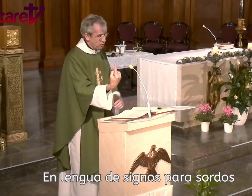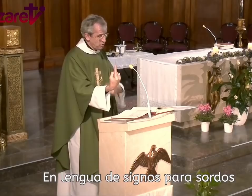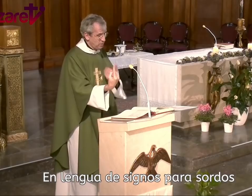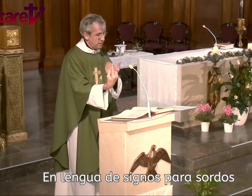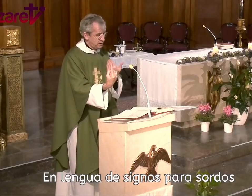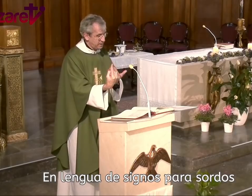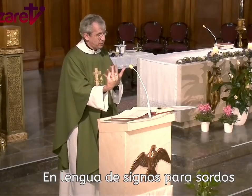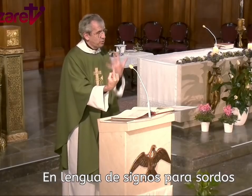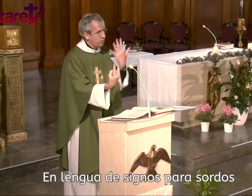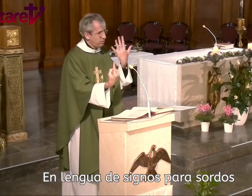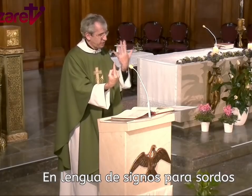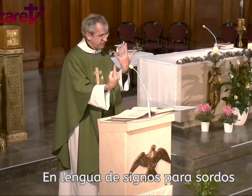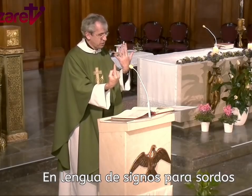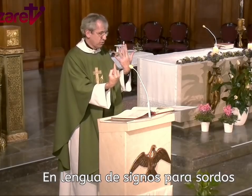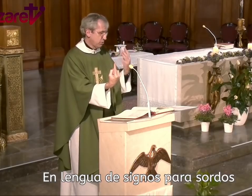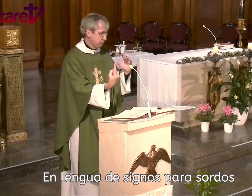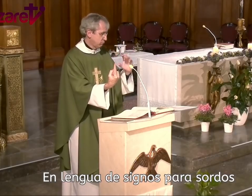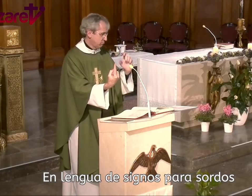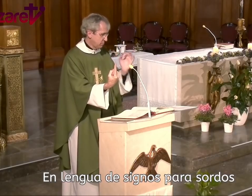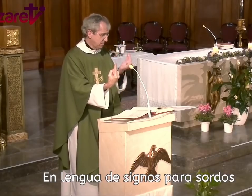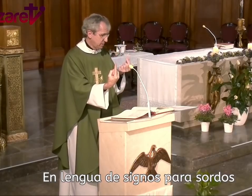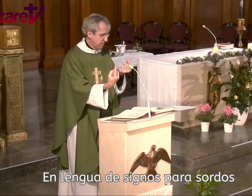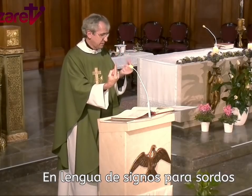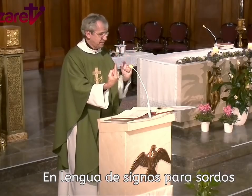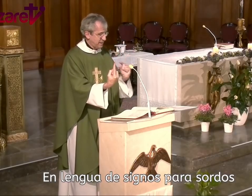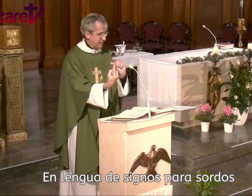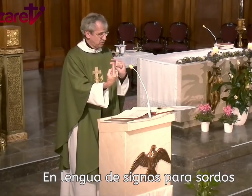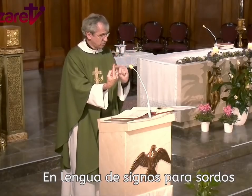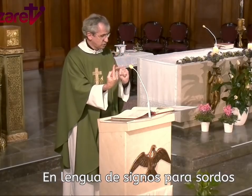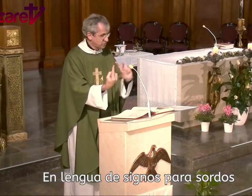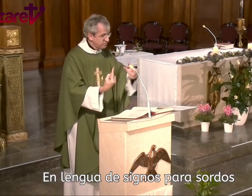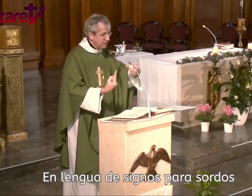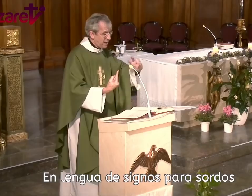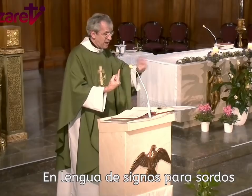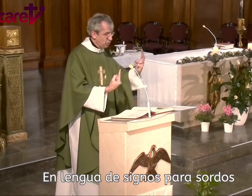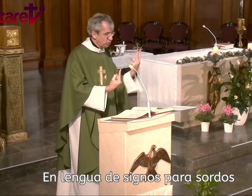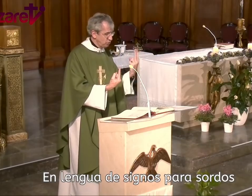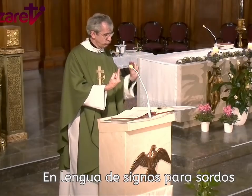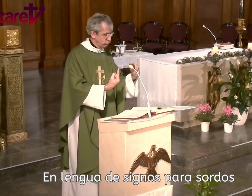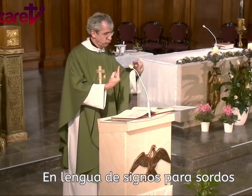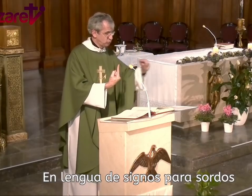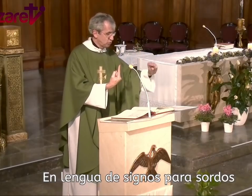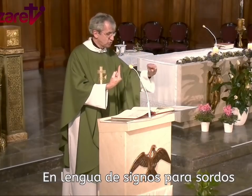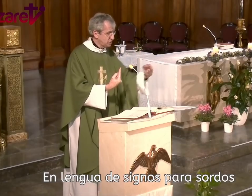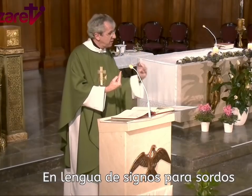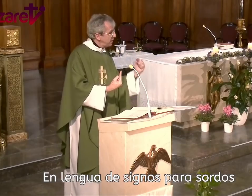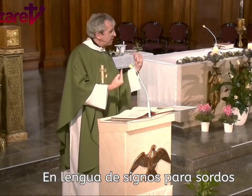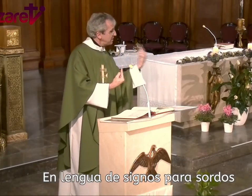le dejó cinco talentos Al otro dos y al